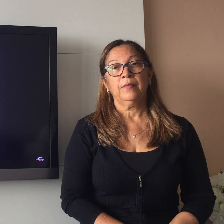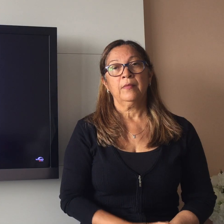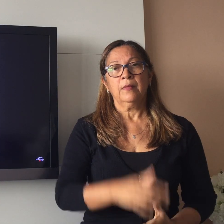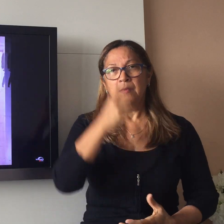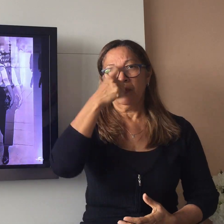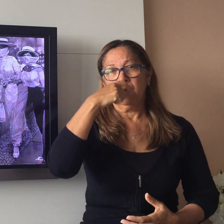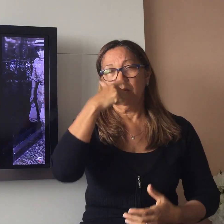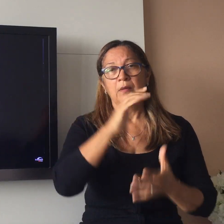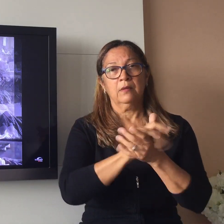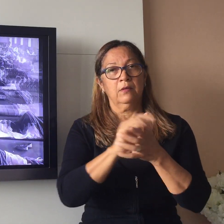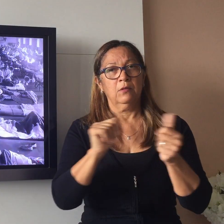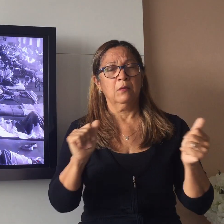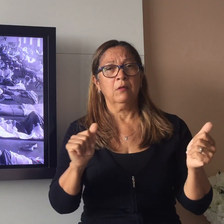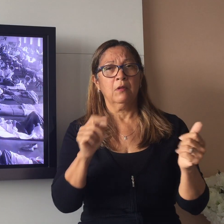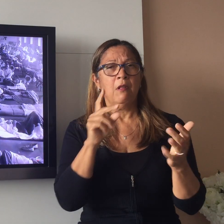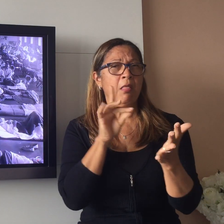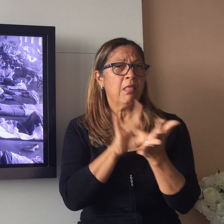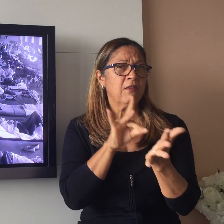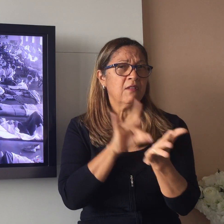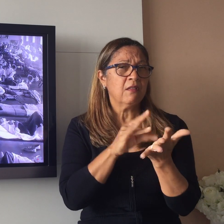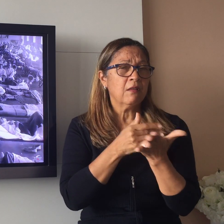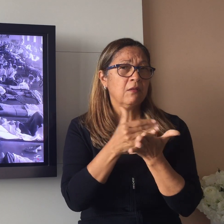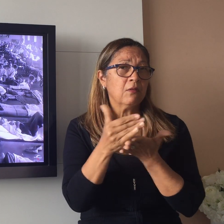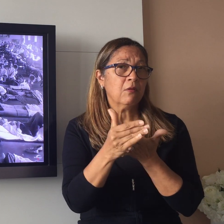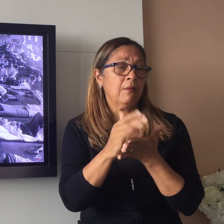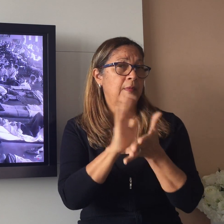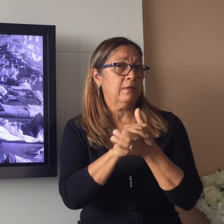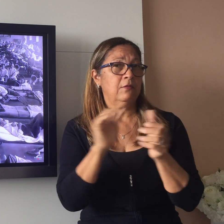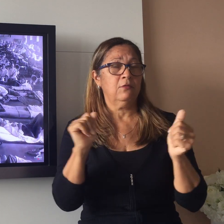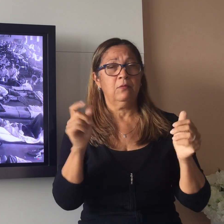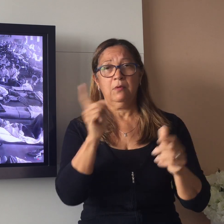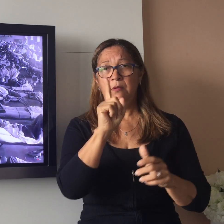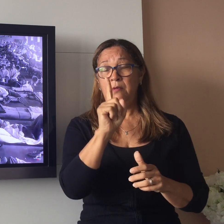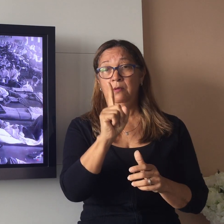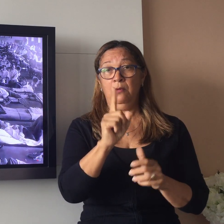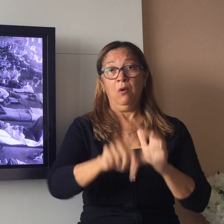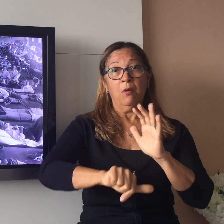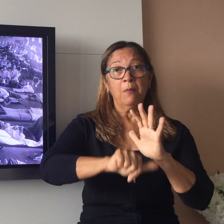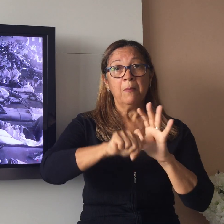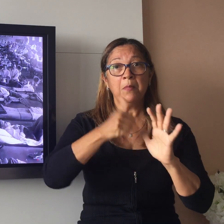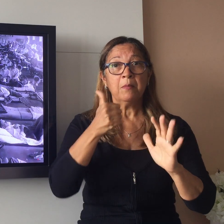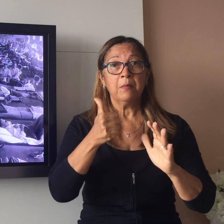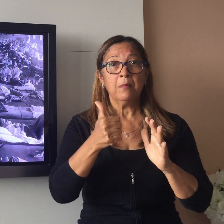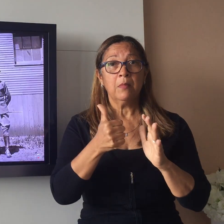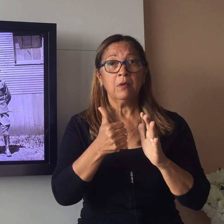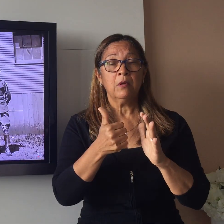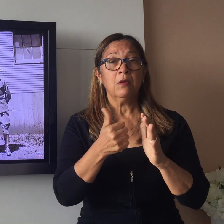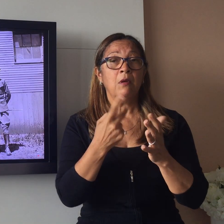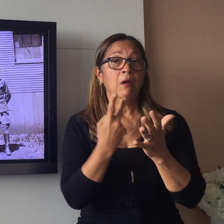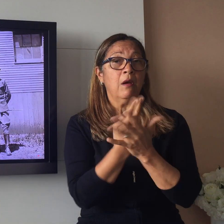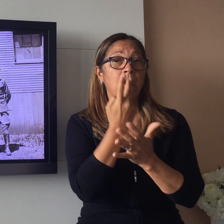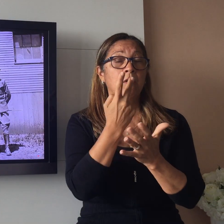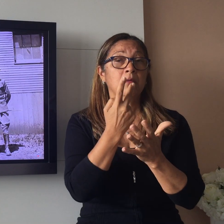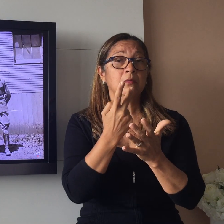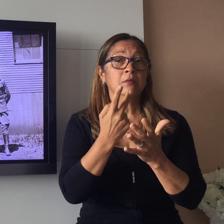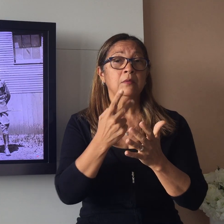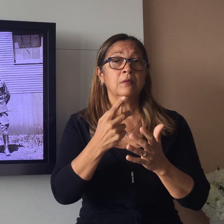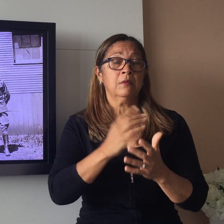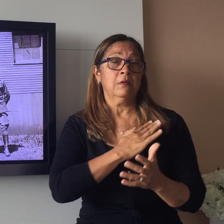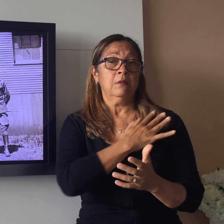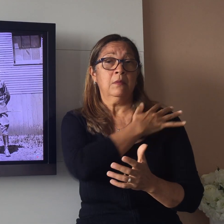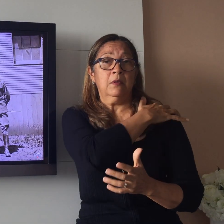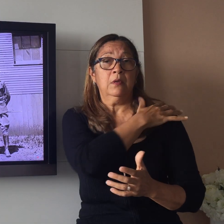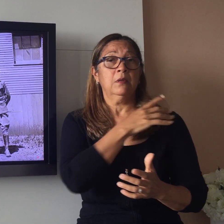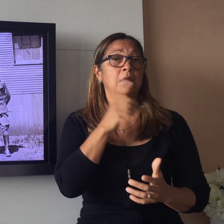A gripe espanhola, na verdade, não nasce na Espanha. Os primeiros casos surgem em alojamentos militares